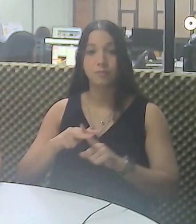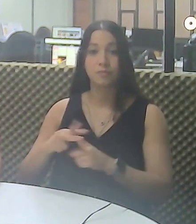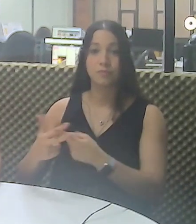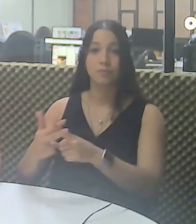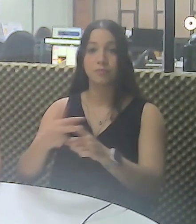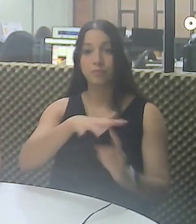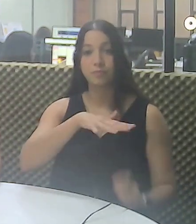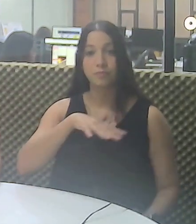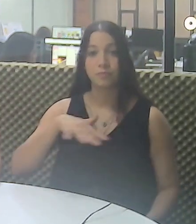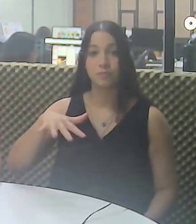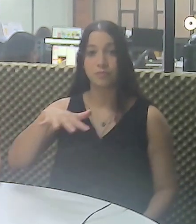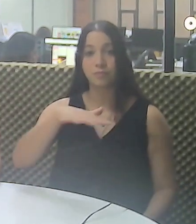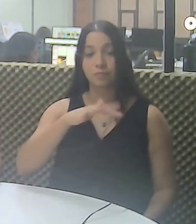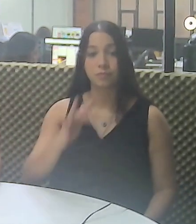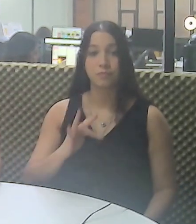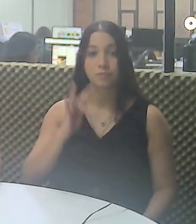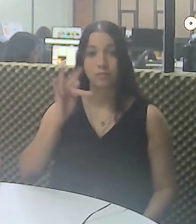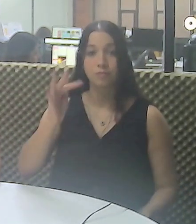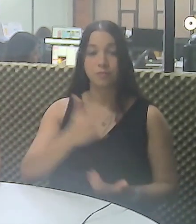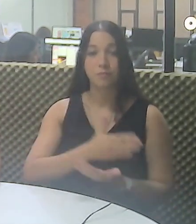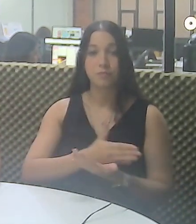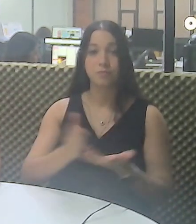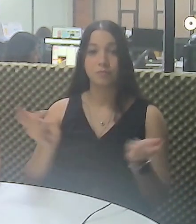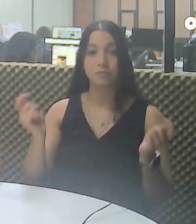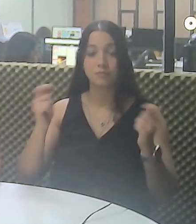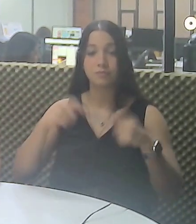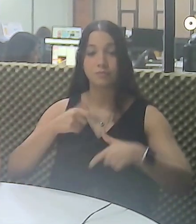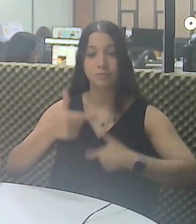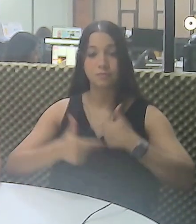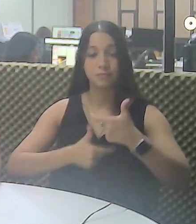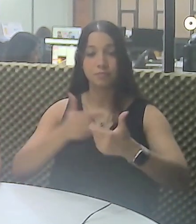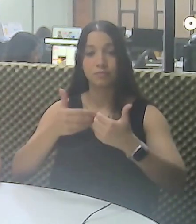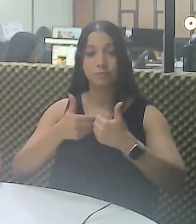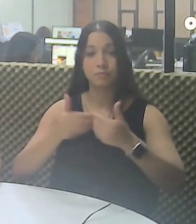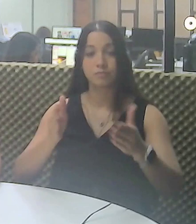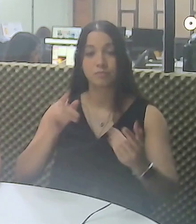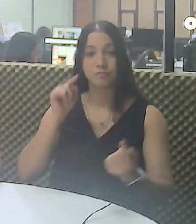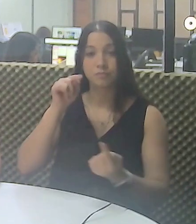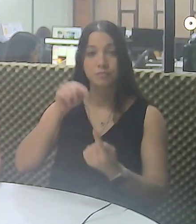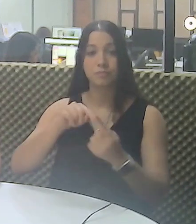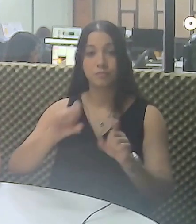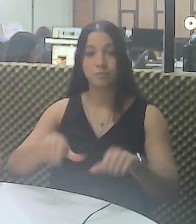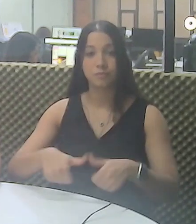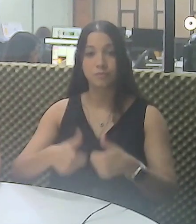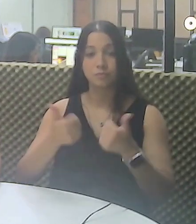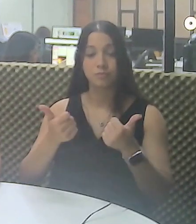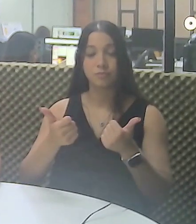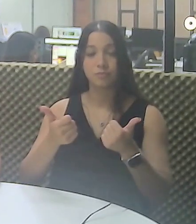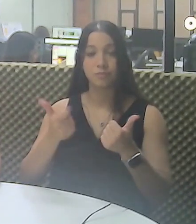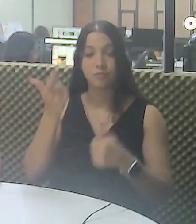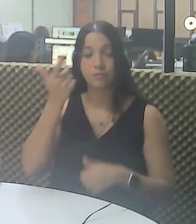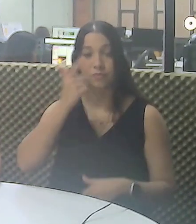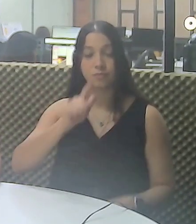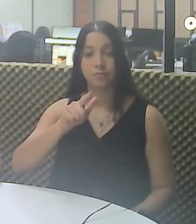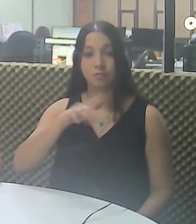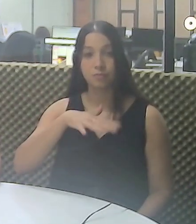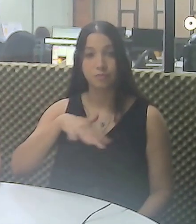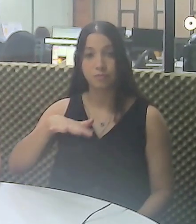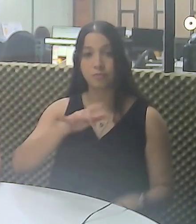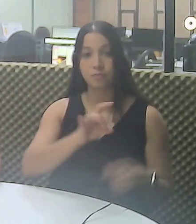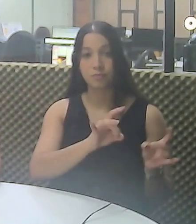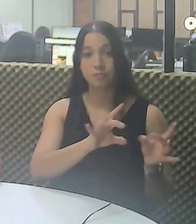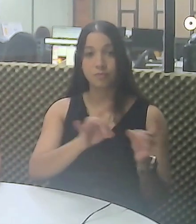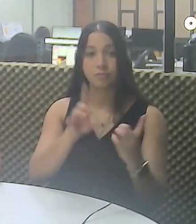do espaço e posterior início efetivo das atividades. Em prol de melhores condições para os ambulantes, atendimento